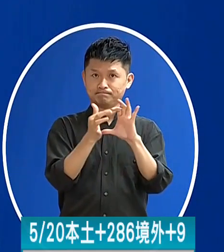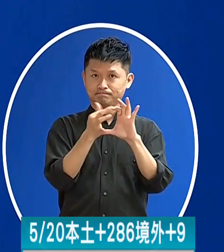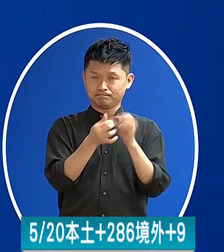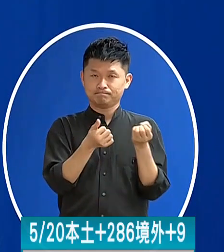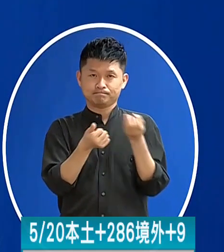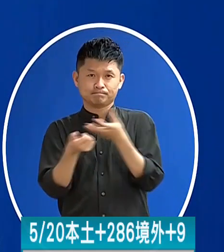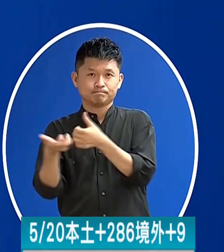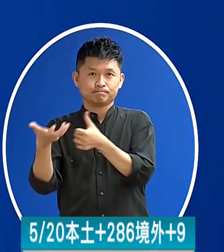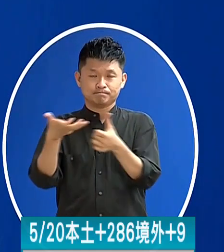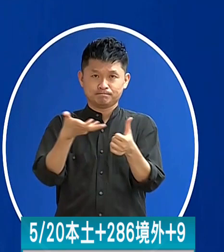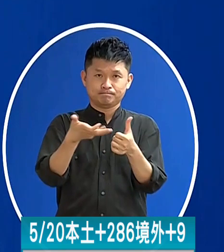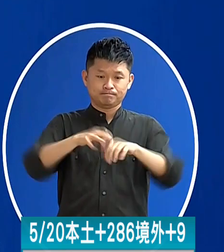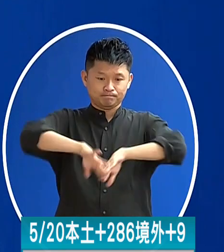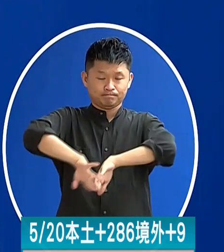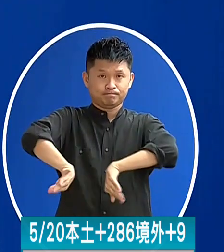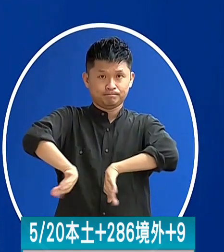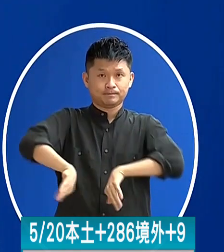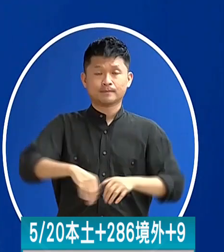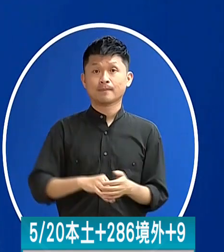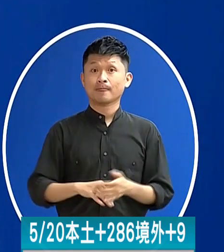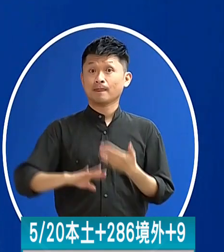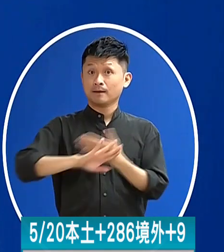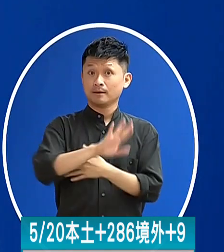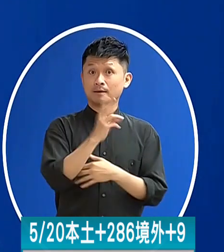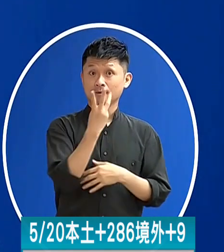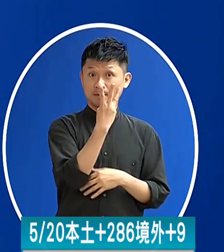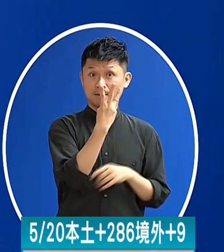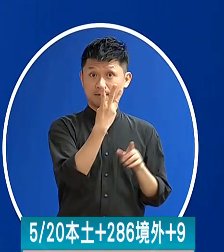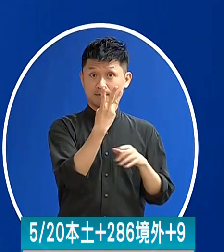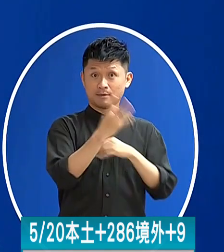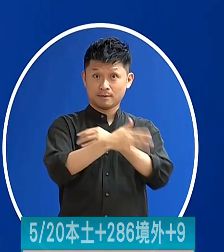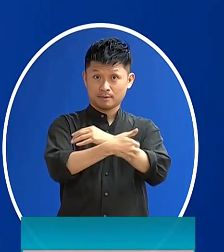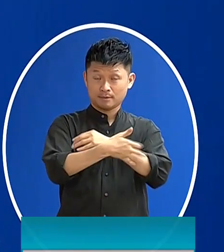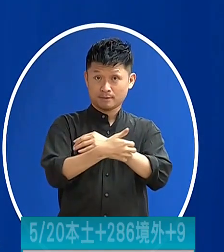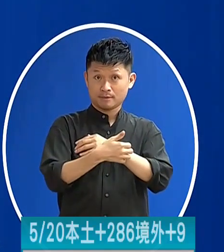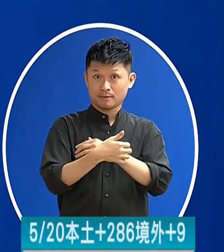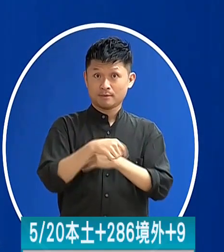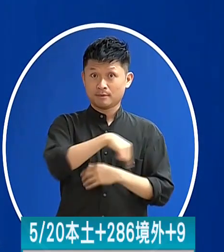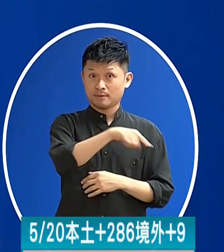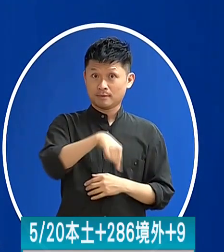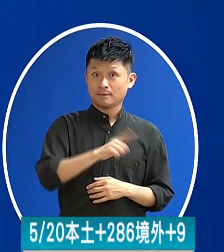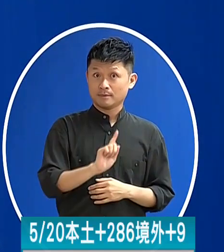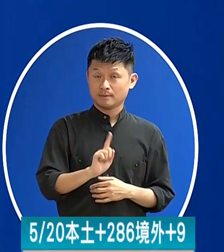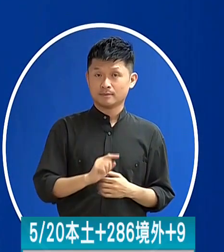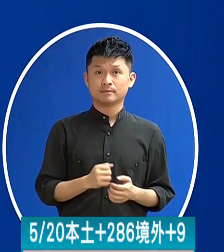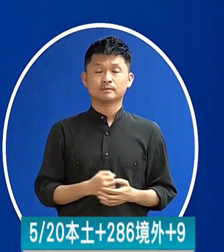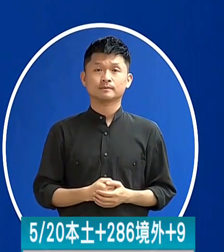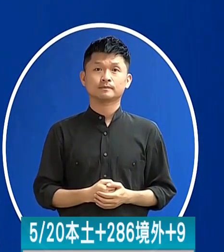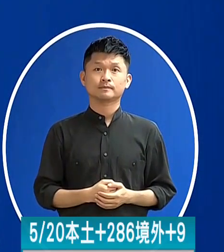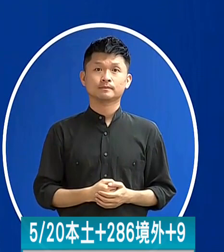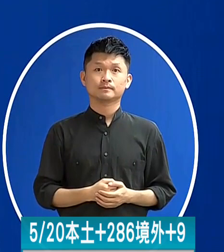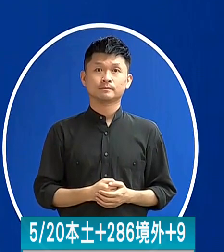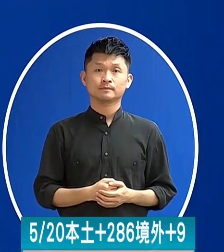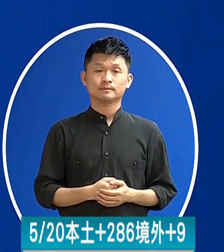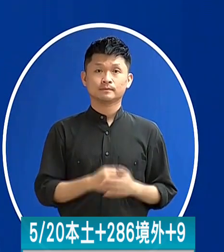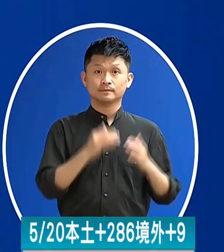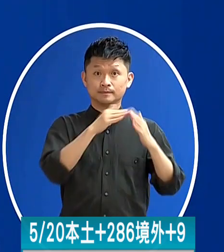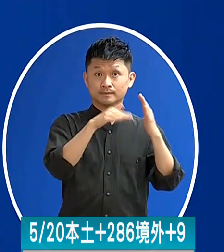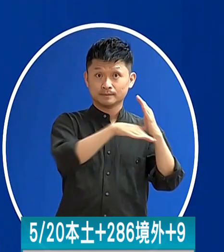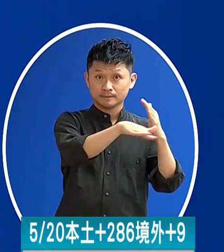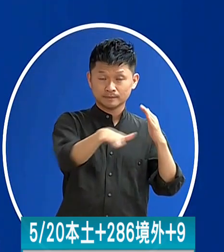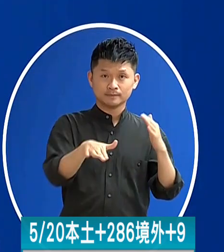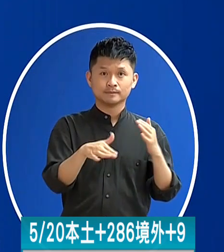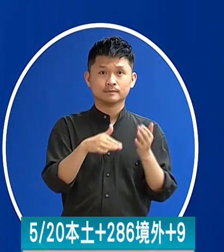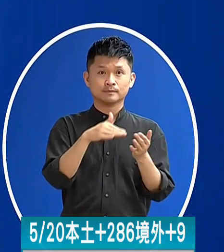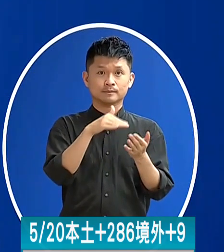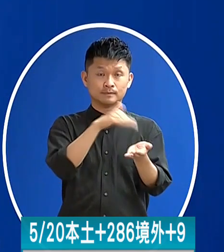医院确实是有发生院内感染的情况哦。另外一家呢，则是在这个三总的松山分院呢，原先是